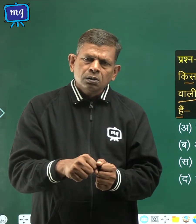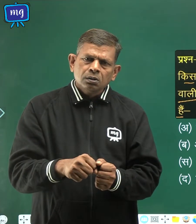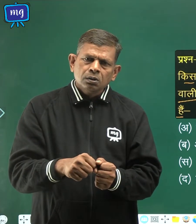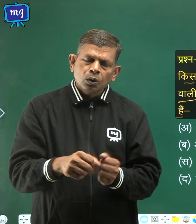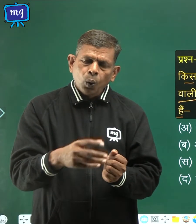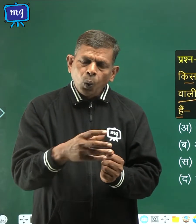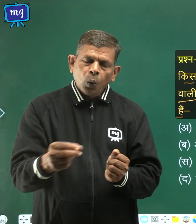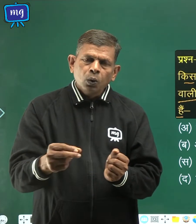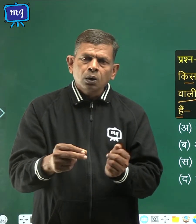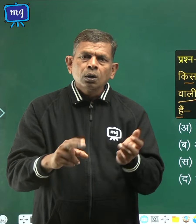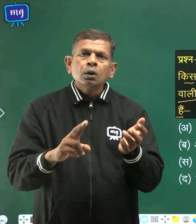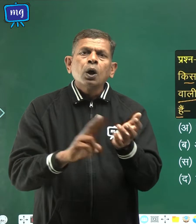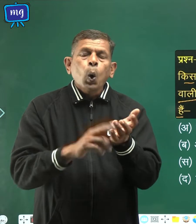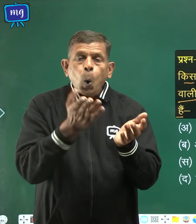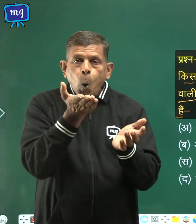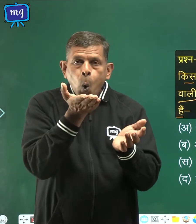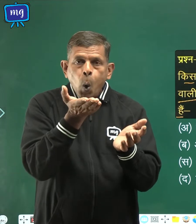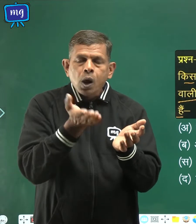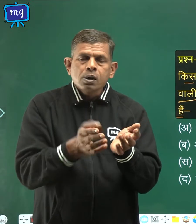और नाइट्रोजन का